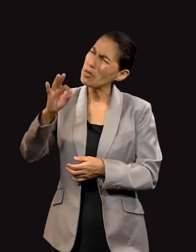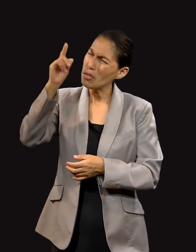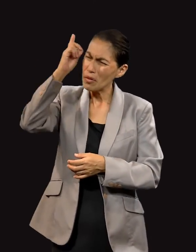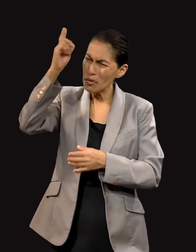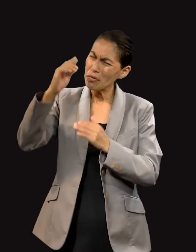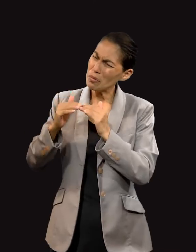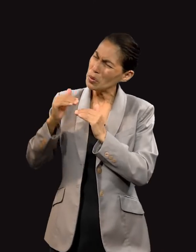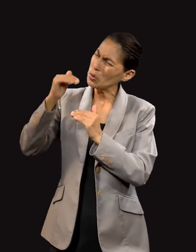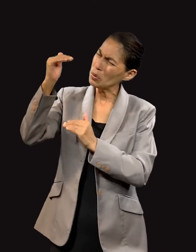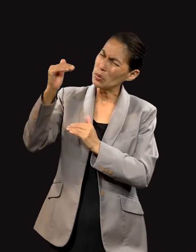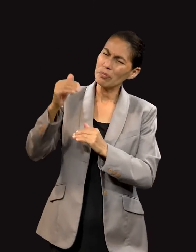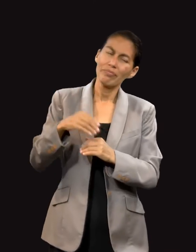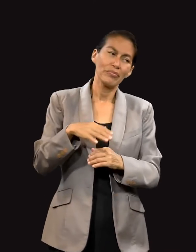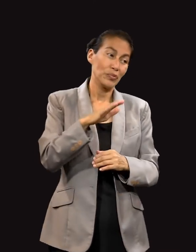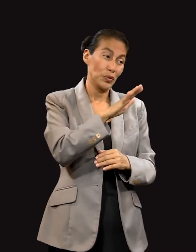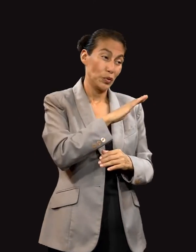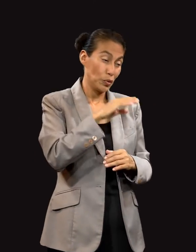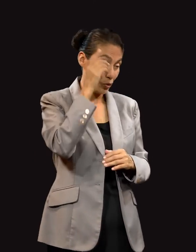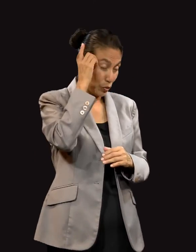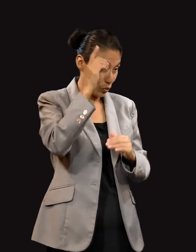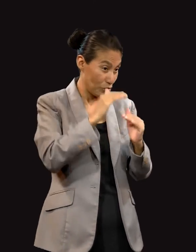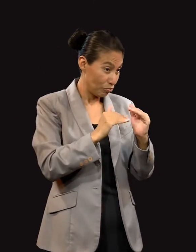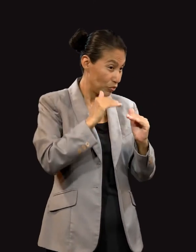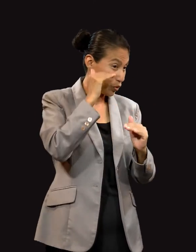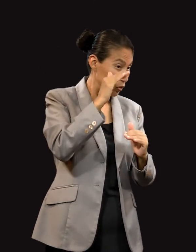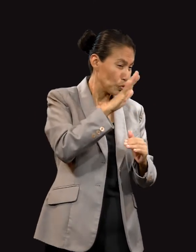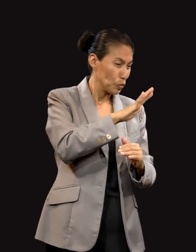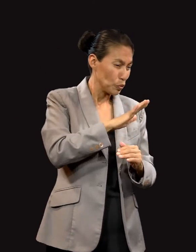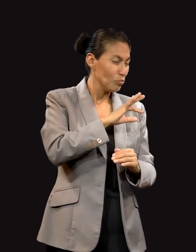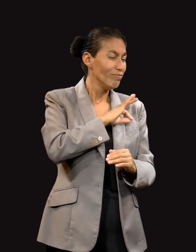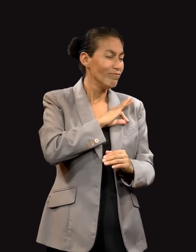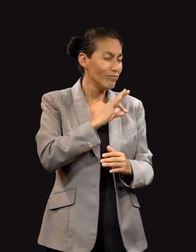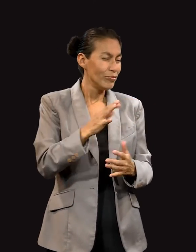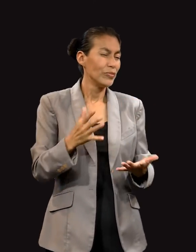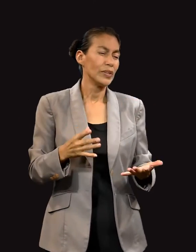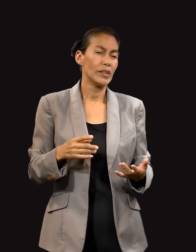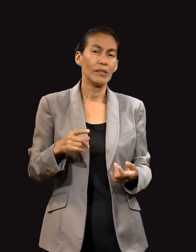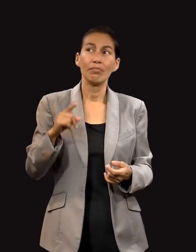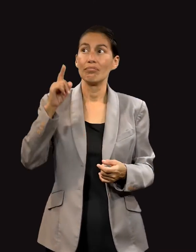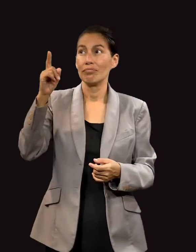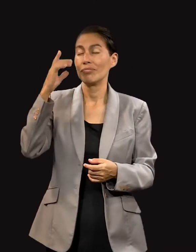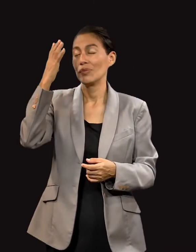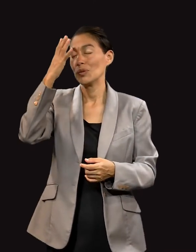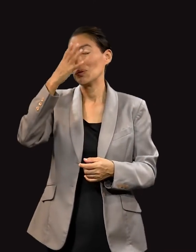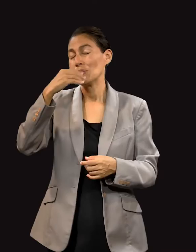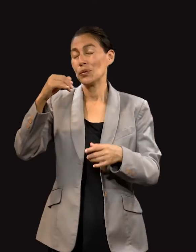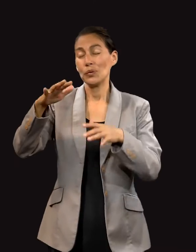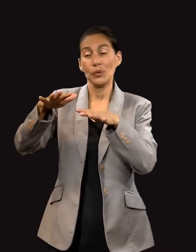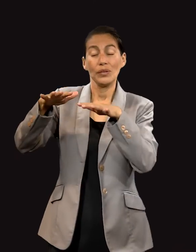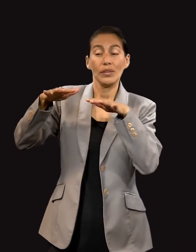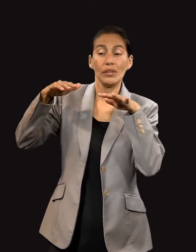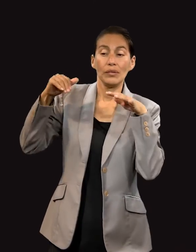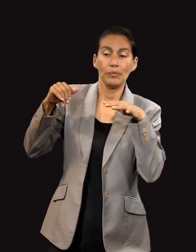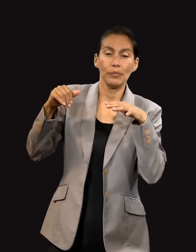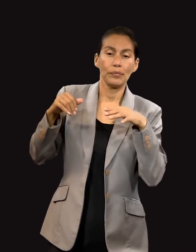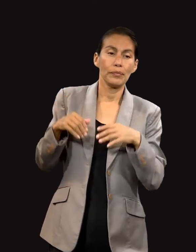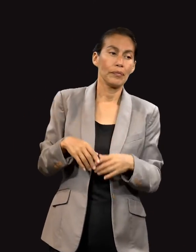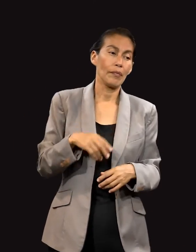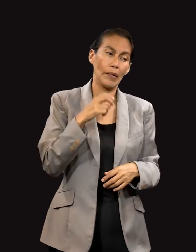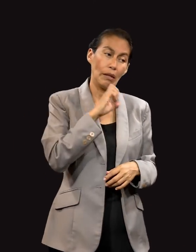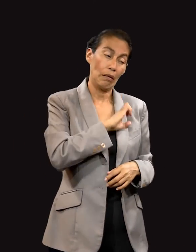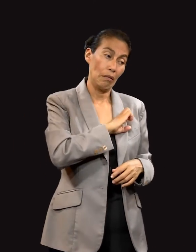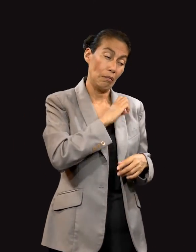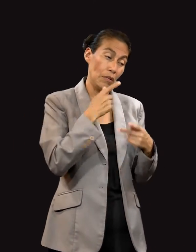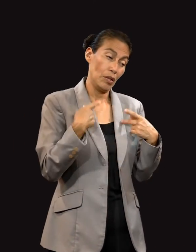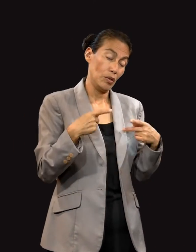está limitado. Dios es grande. Para Dios todo es posible. Dios es maravilloso. Especialmente para aquellas personas que